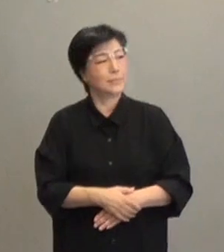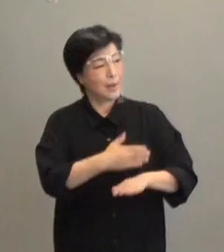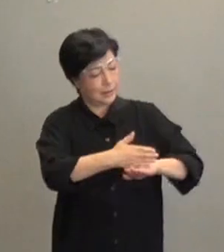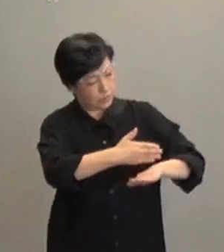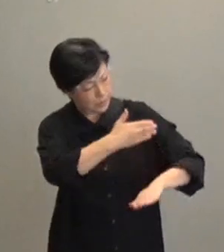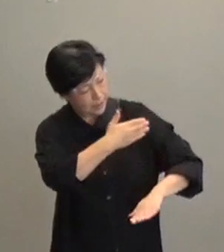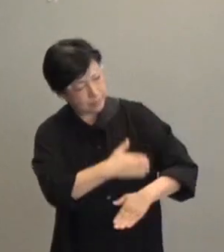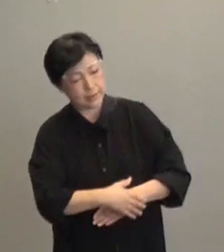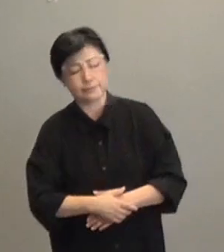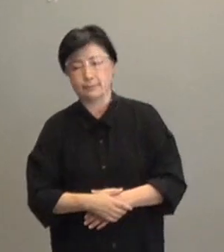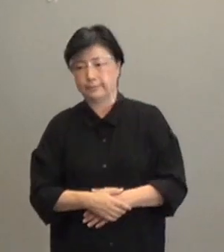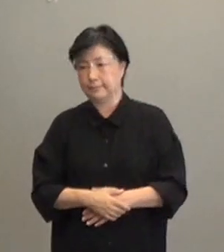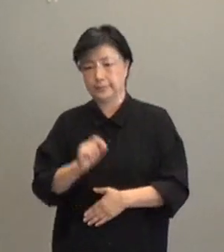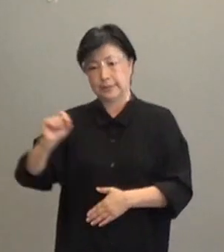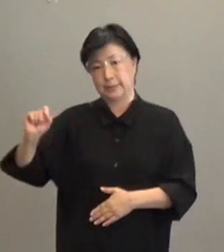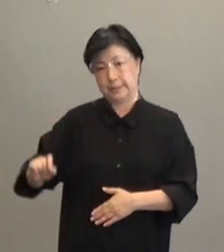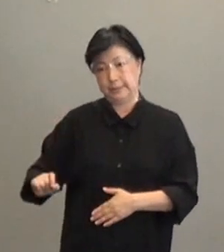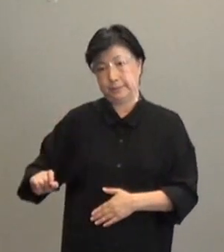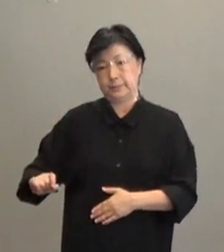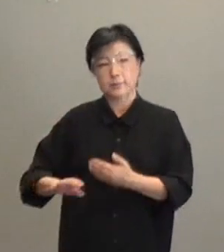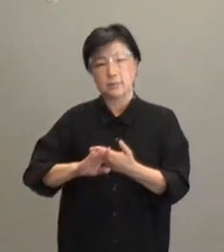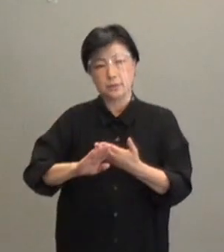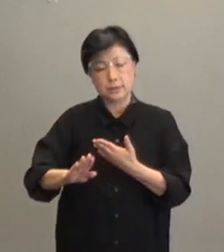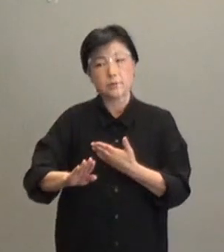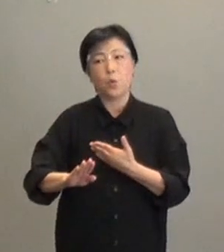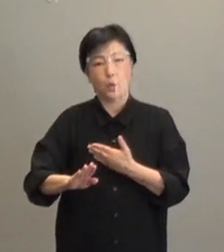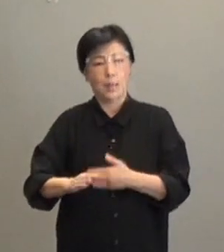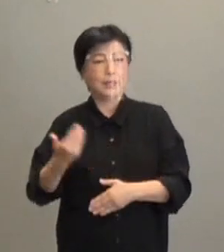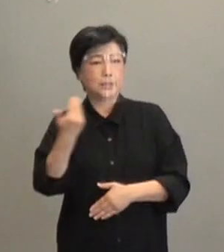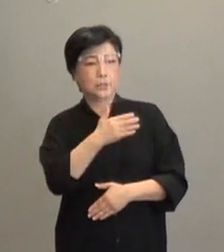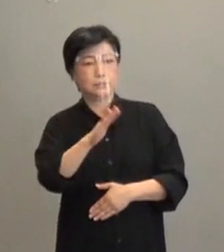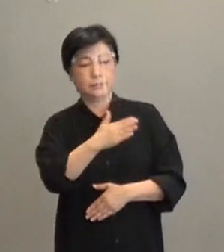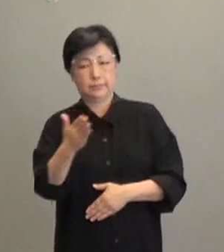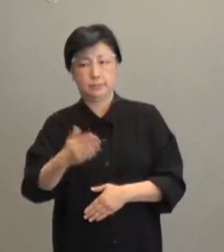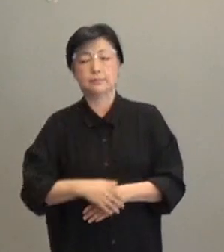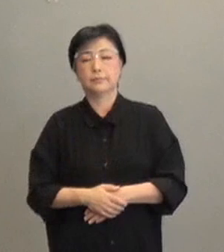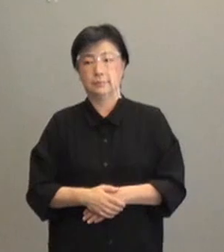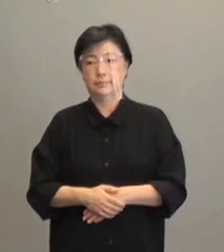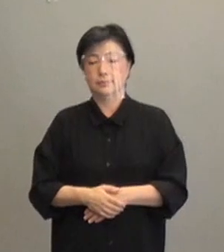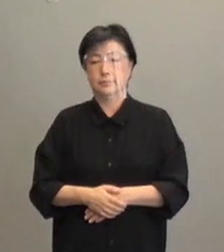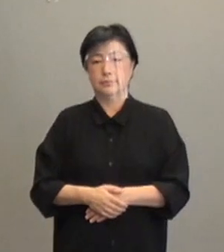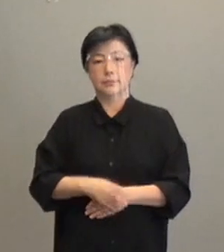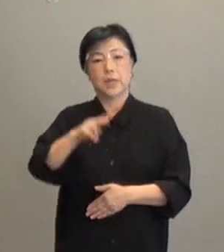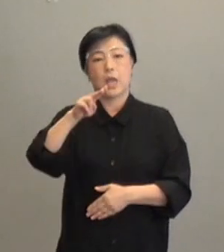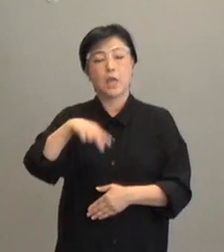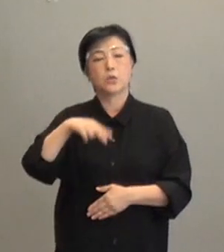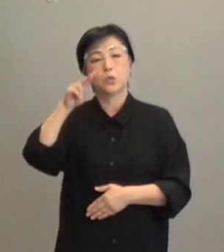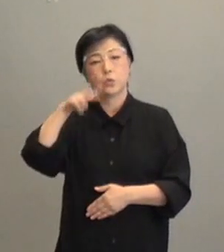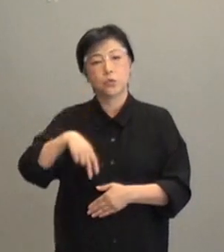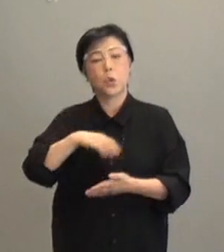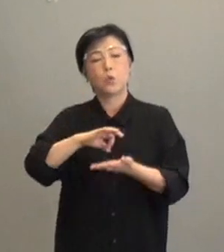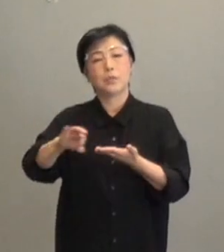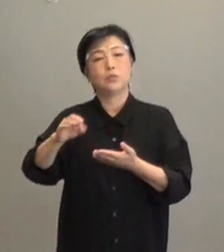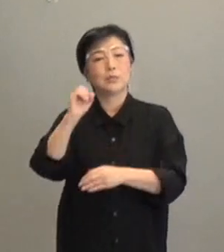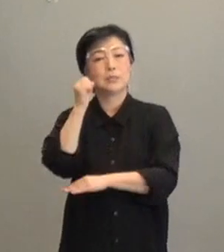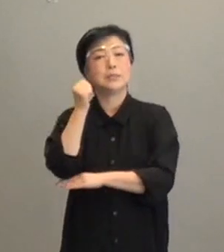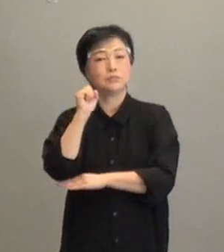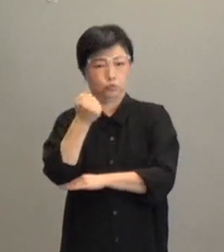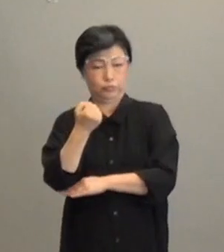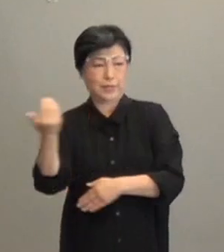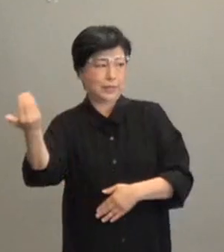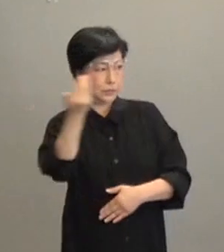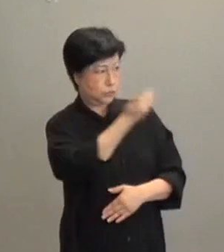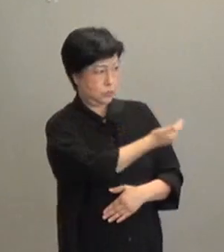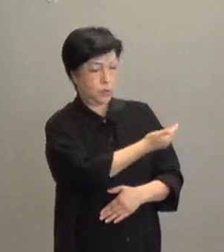ありがとうございます。それでは各社様よりお聞きいたします。読売新聞さん。 読売新聞の上村です。お